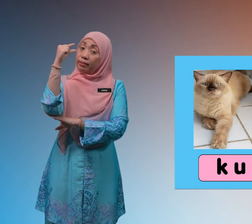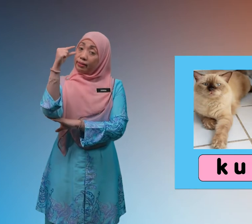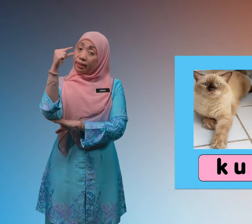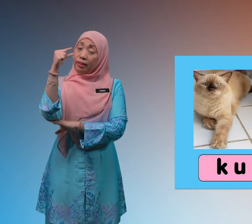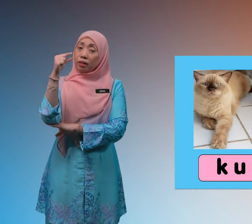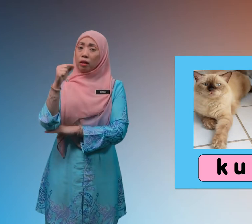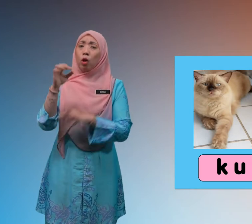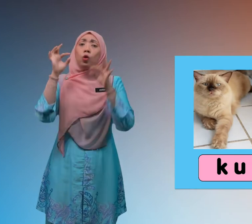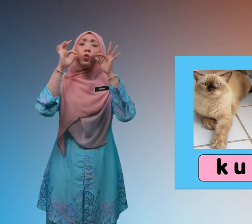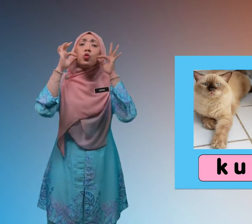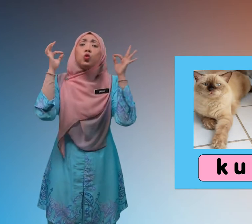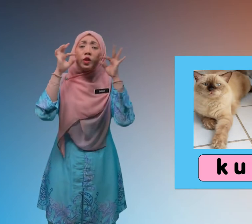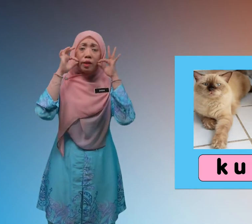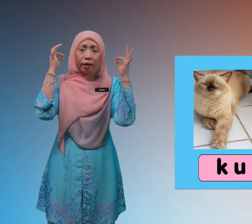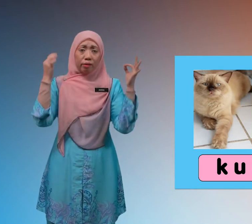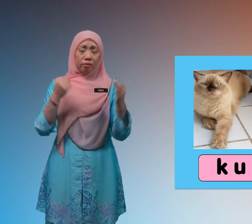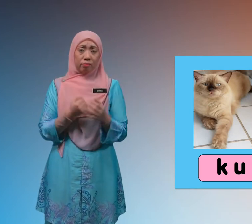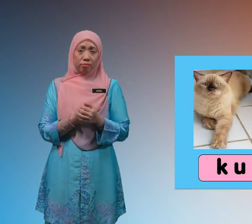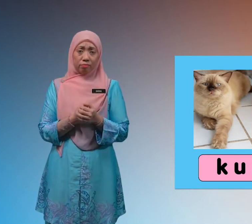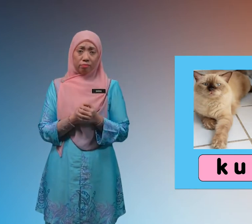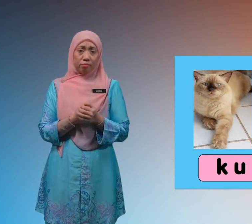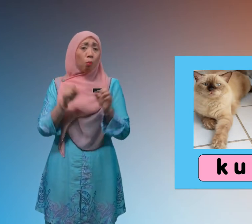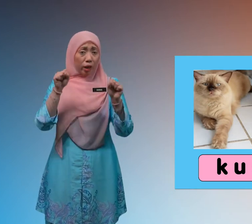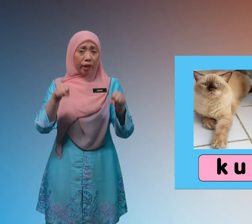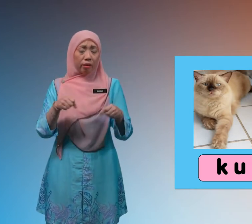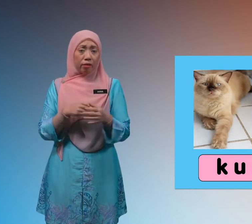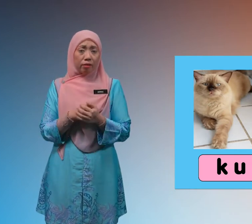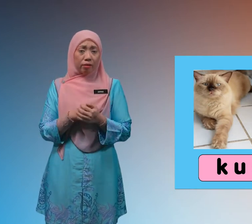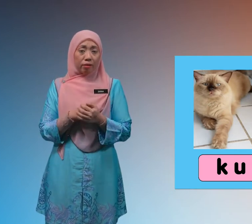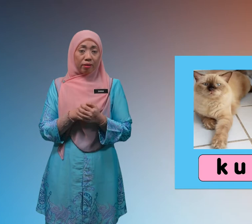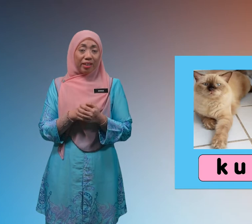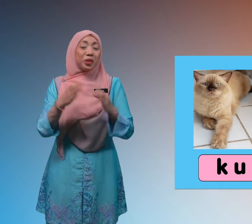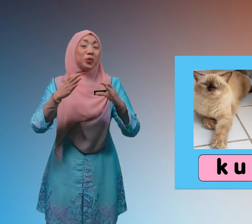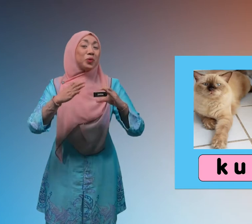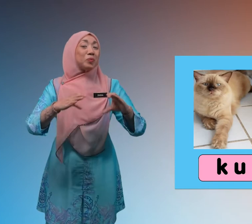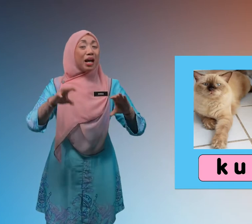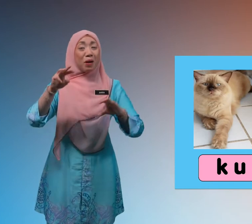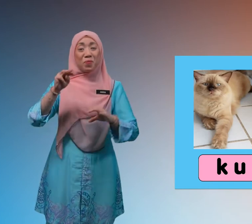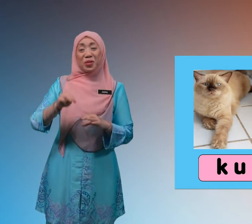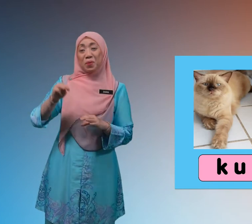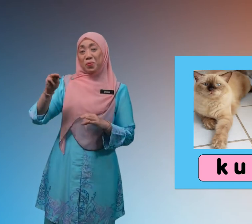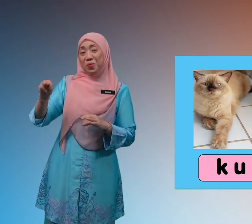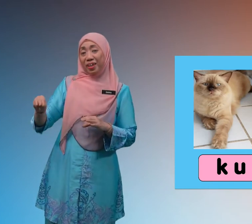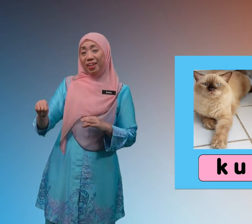K-U-C-I-N-G. Kucing. Boleh? Cuba